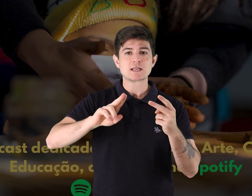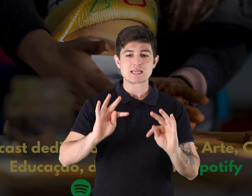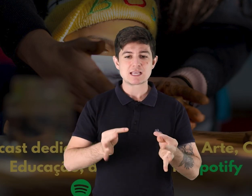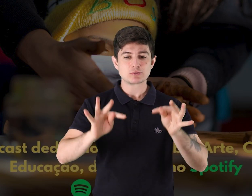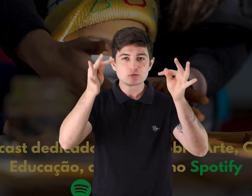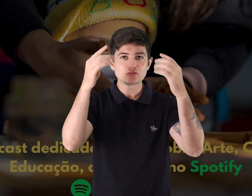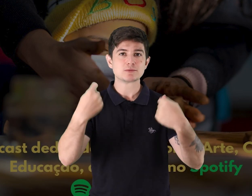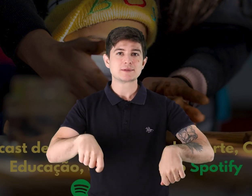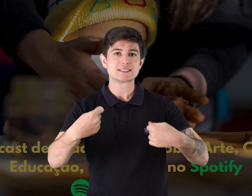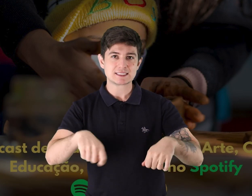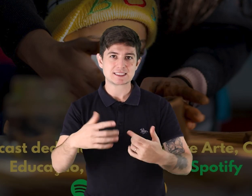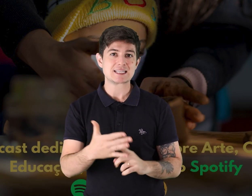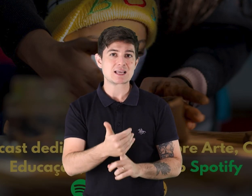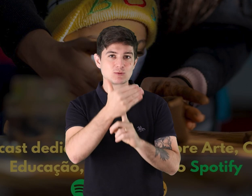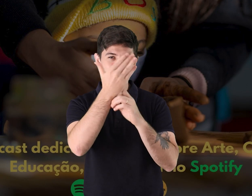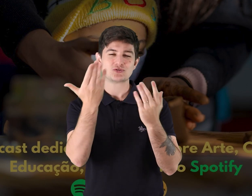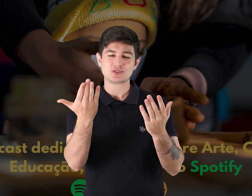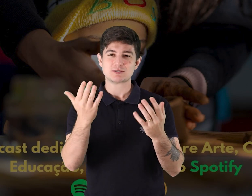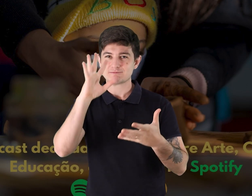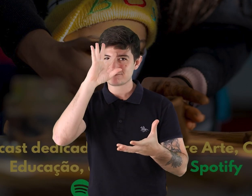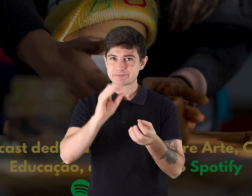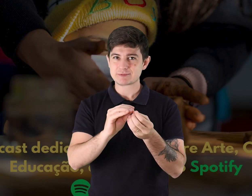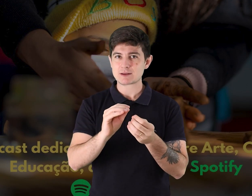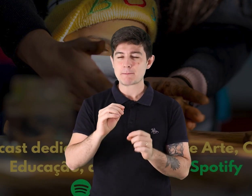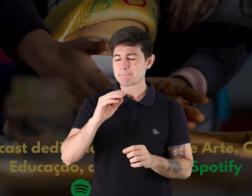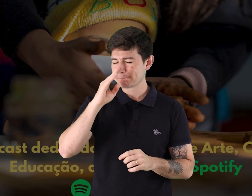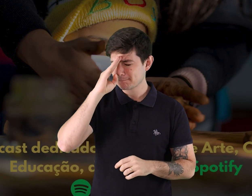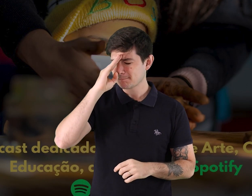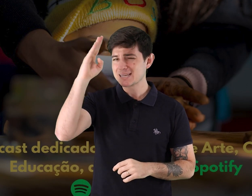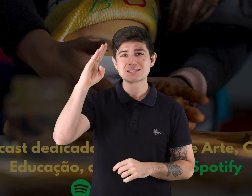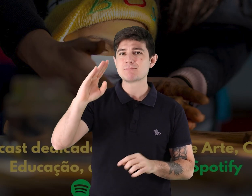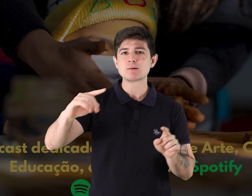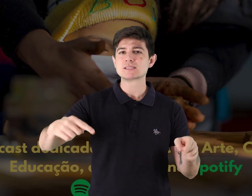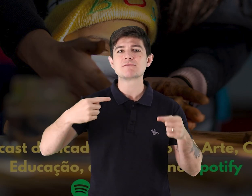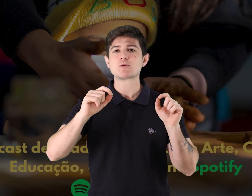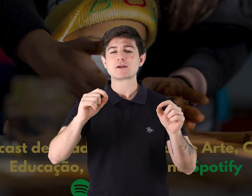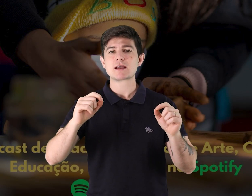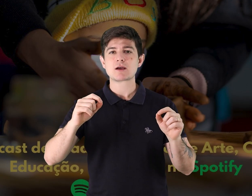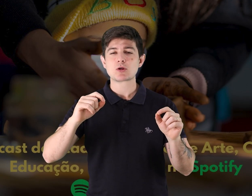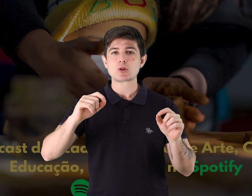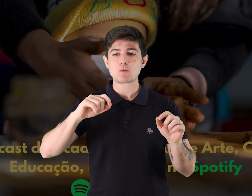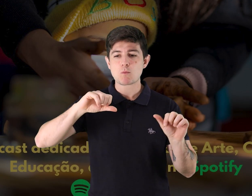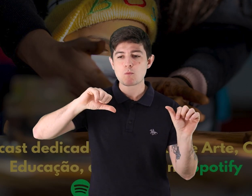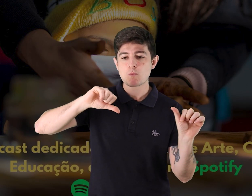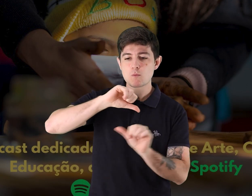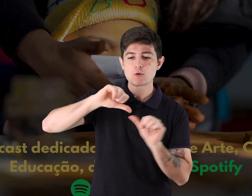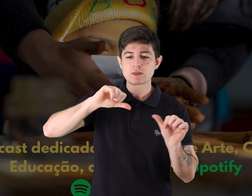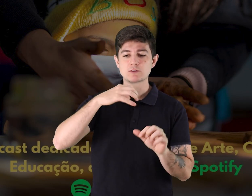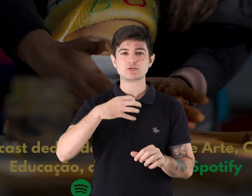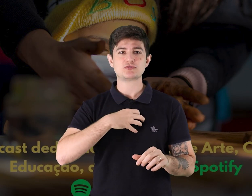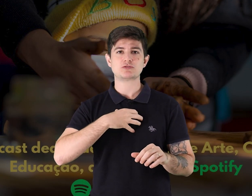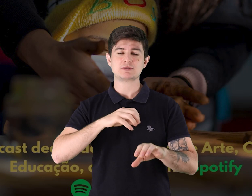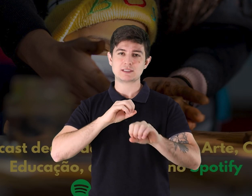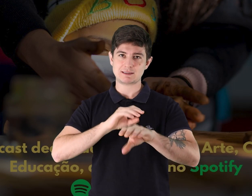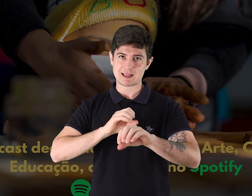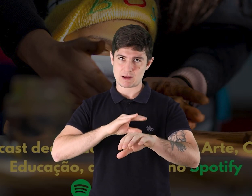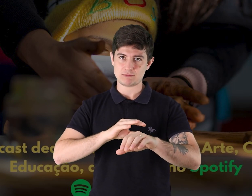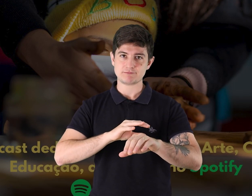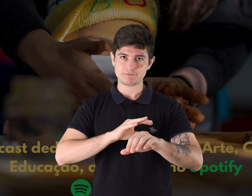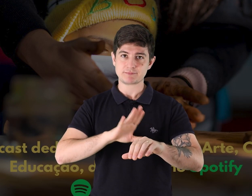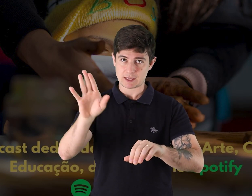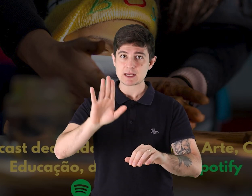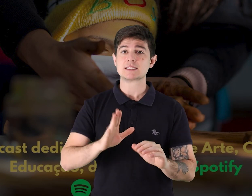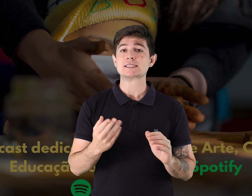ativas, ferramentas tecnológicas. Então, esse é o maior desafio, mudar o modo de dar aula, né?